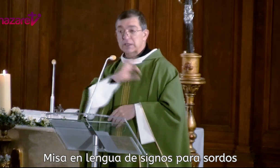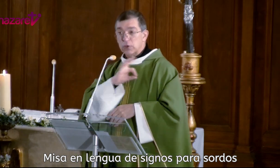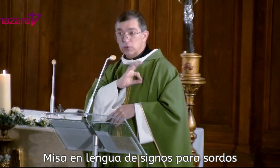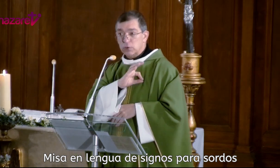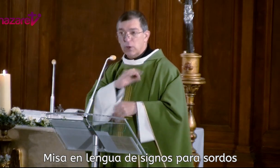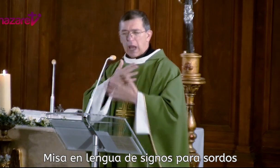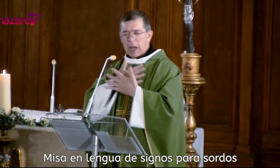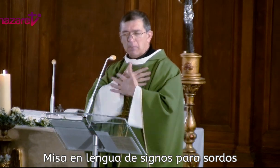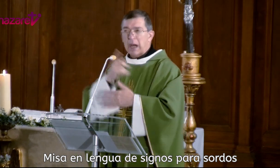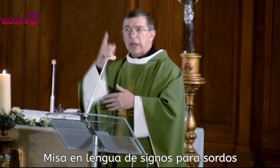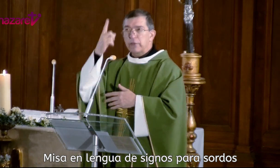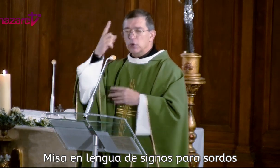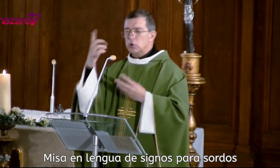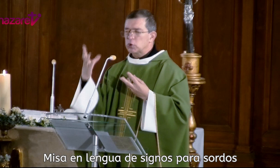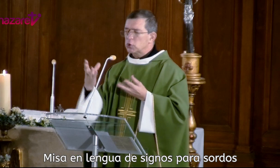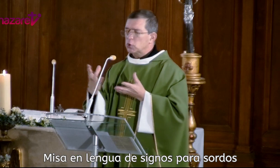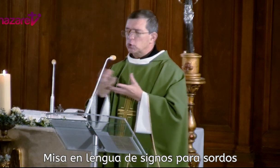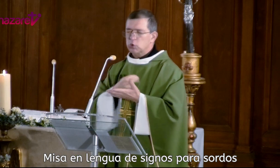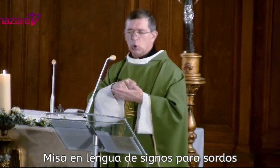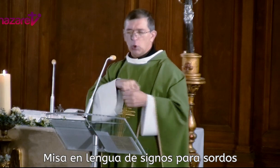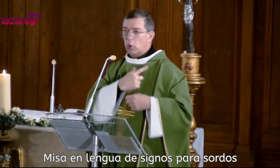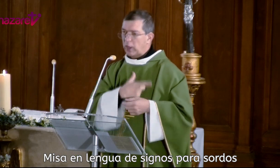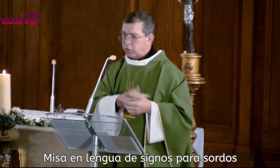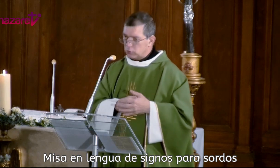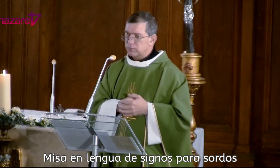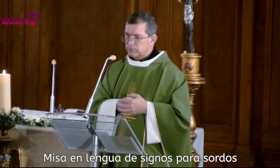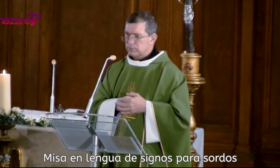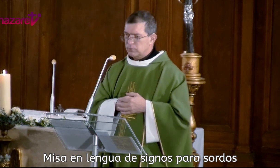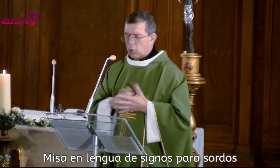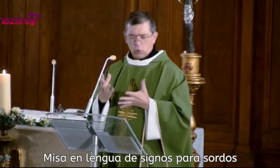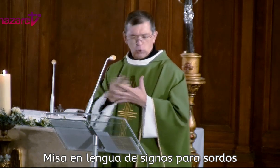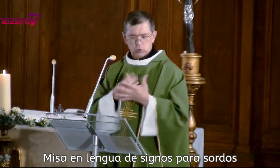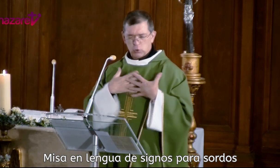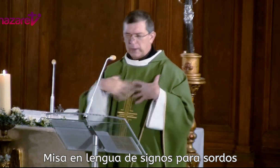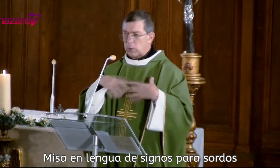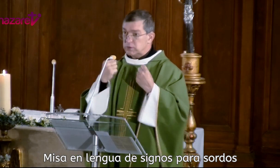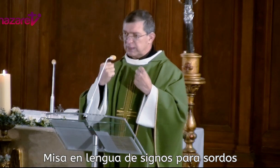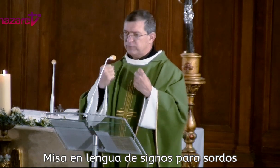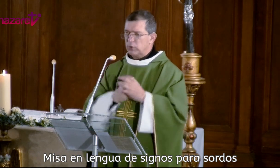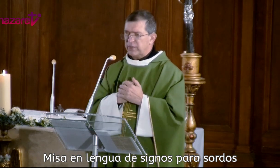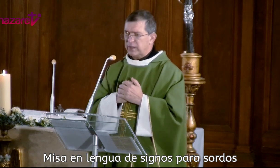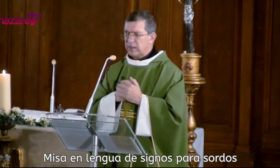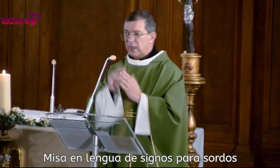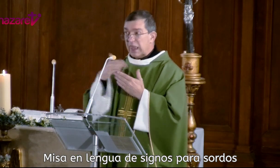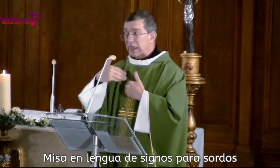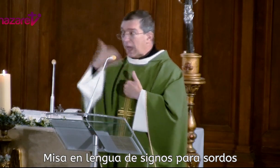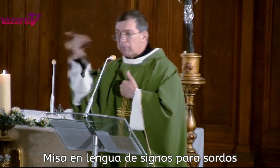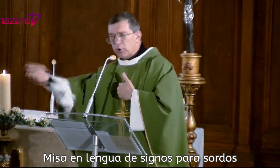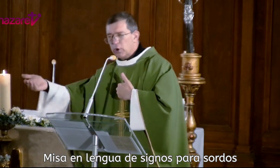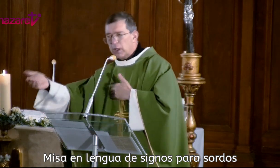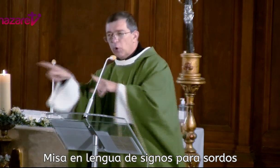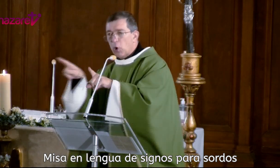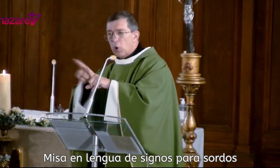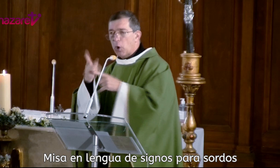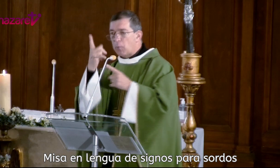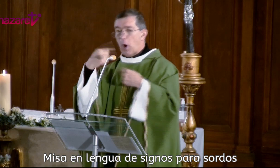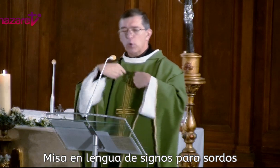Señor? Ama a Dios con todo el corazón, con toda nuestra fuerza, y al prójimo como a uno